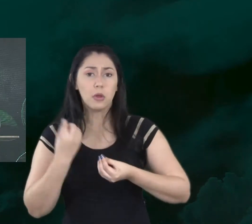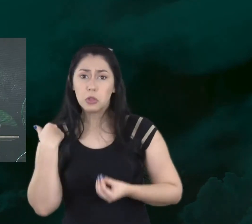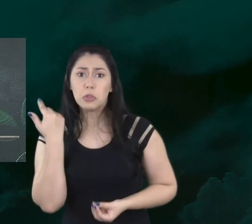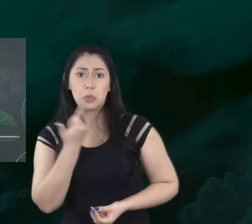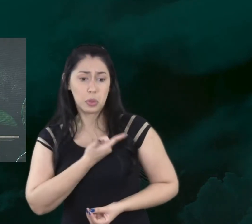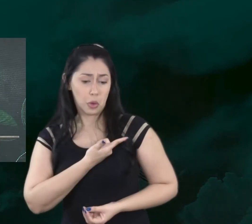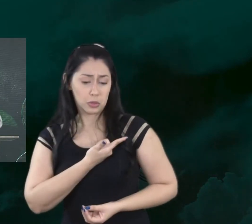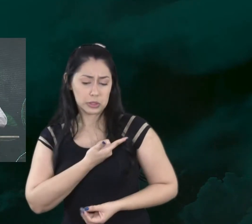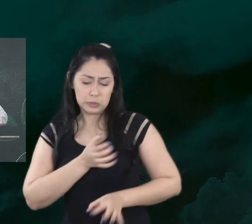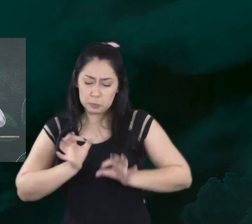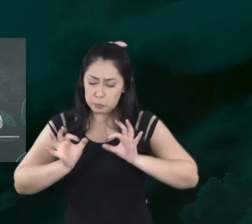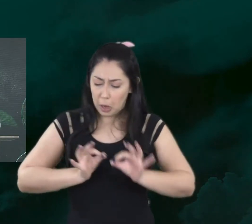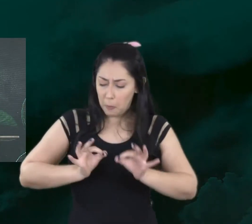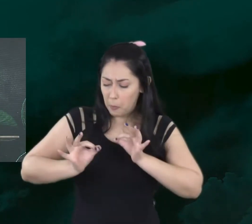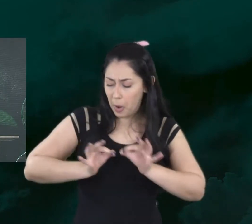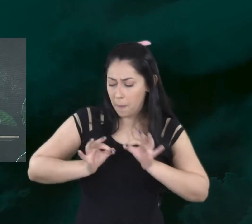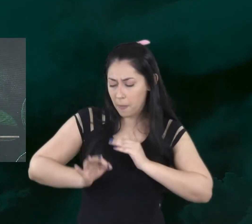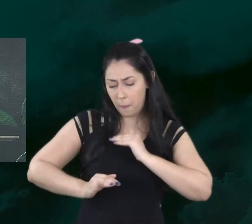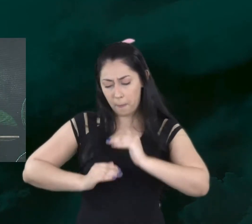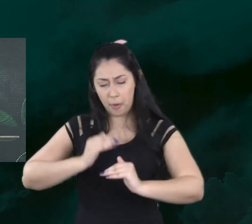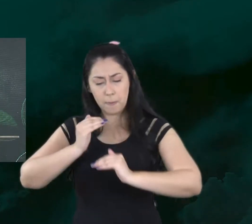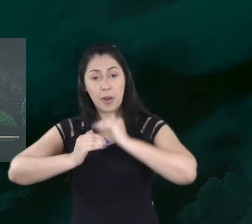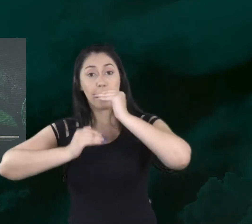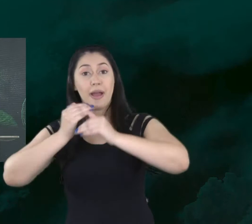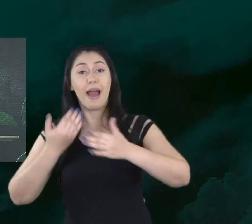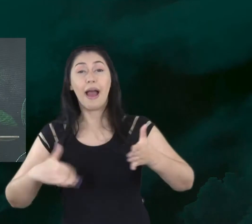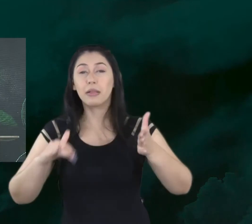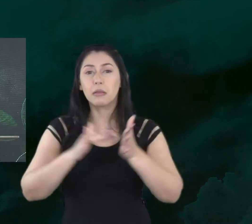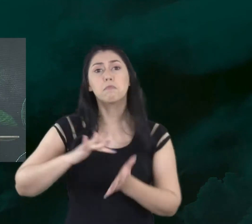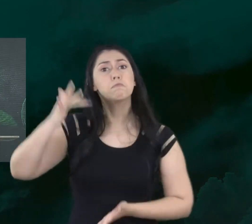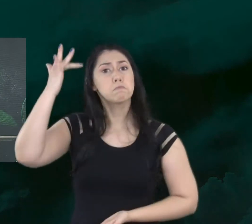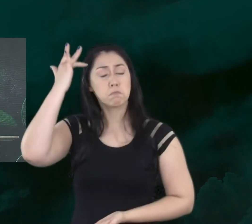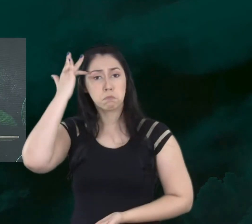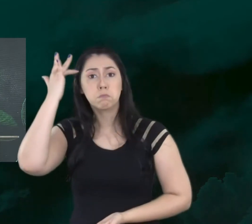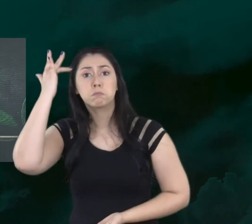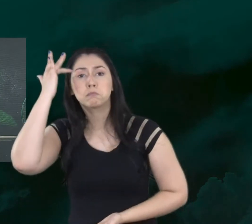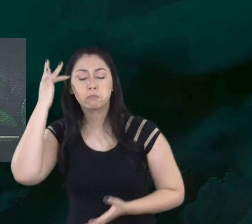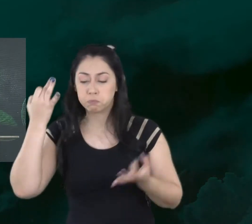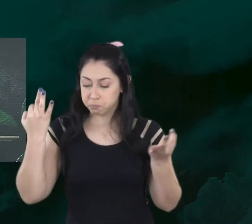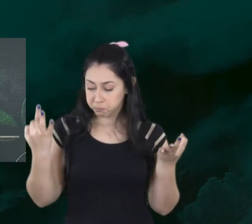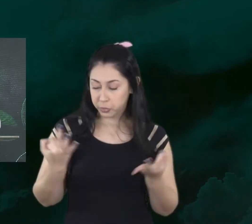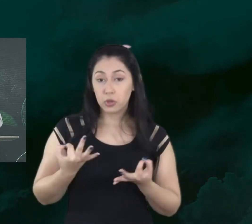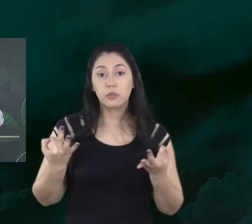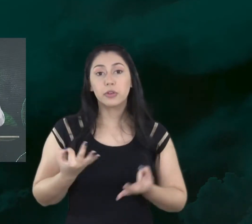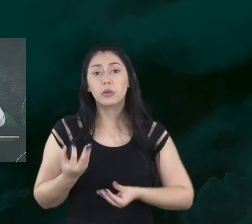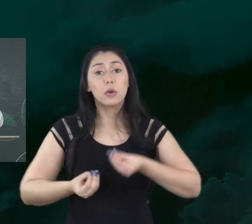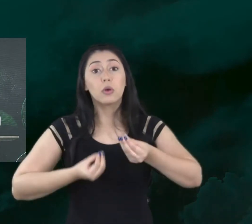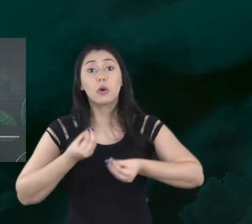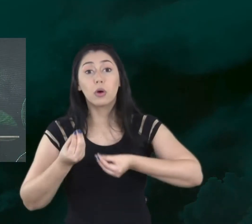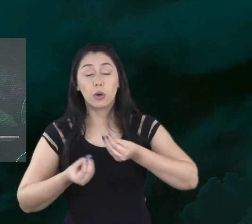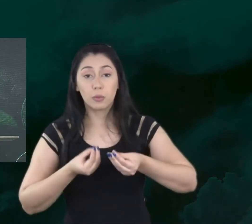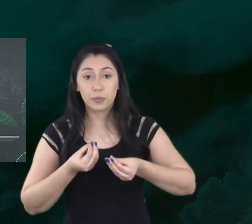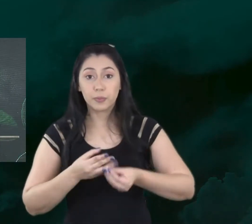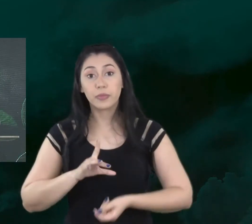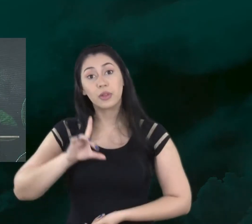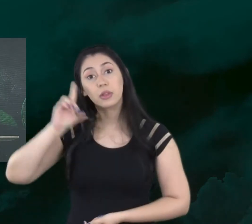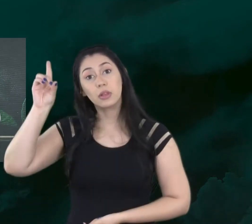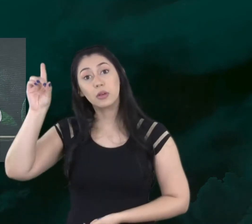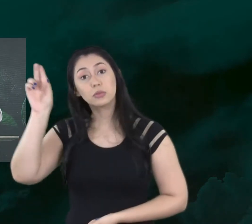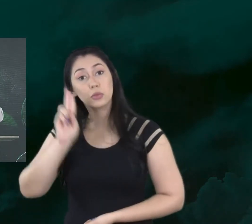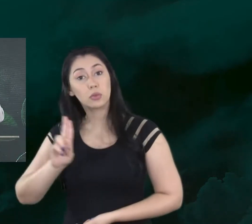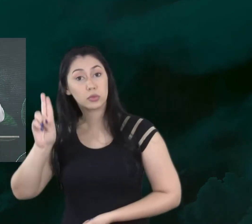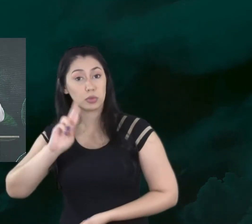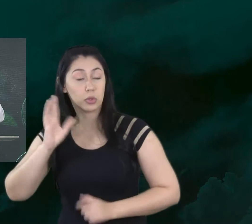esse processo, né, de crescimento até a maturidade, até a perfeição. Então Deus fez com que Cristo